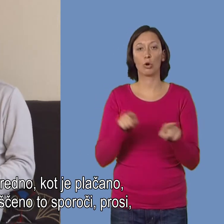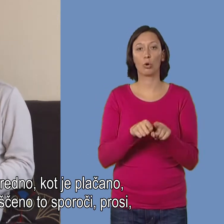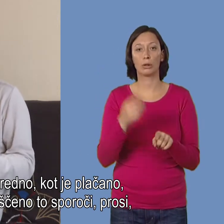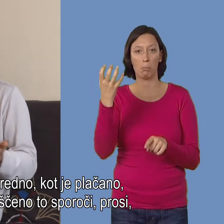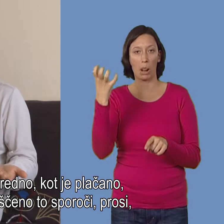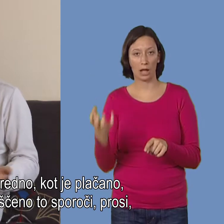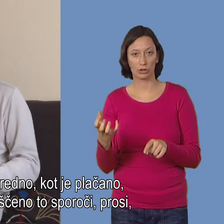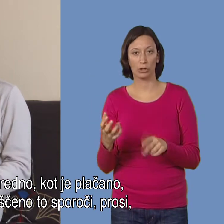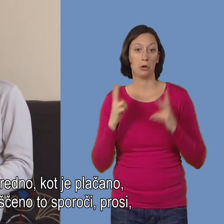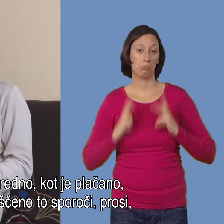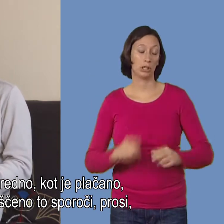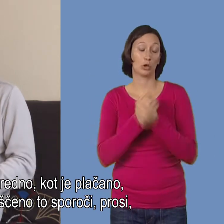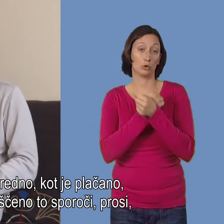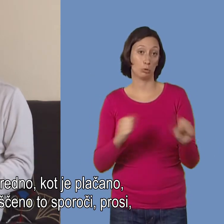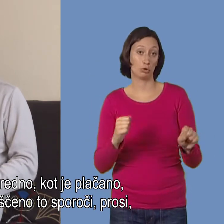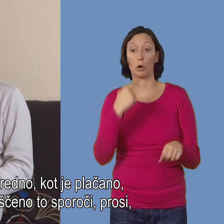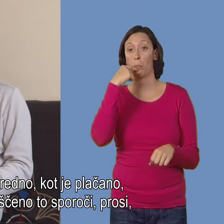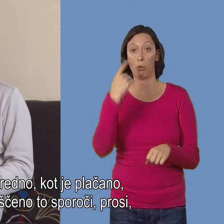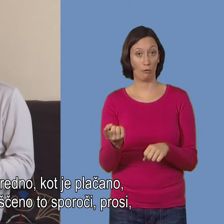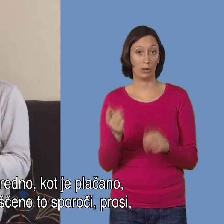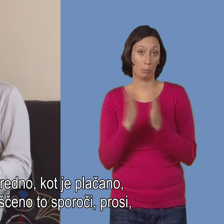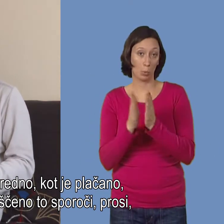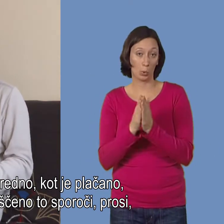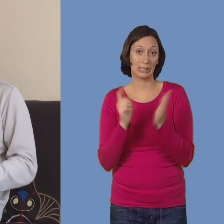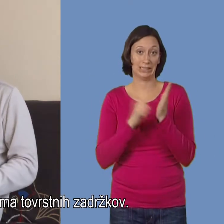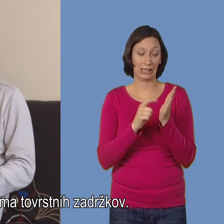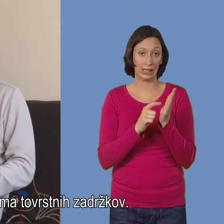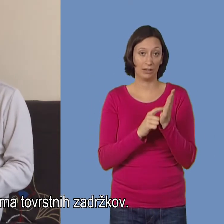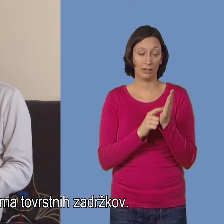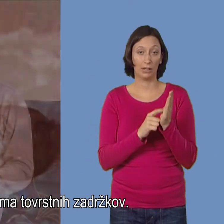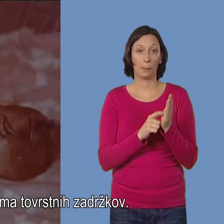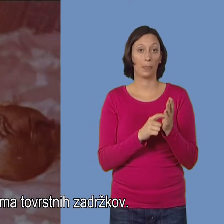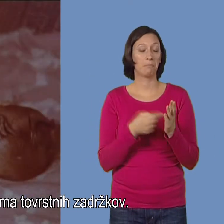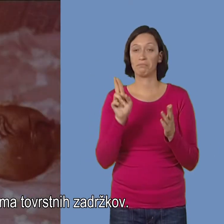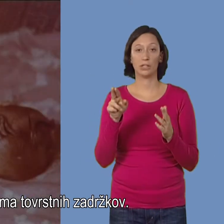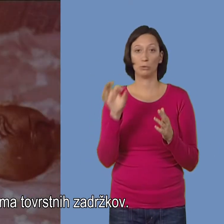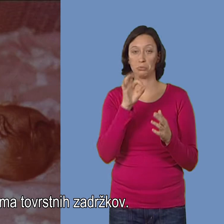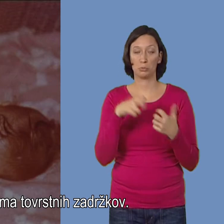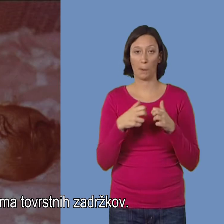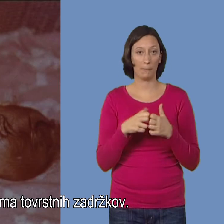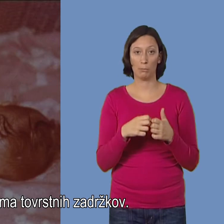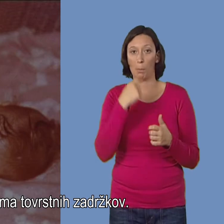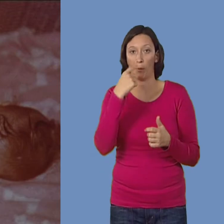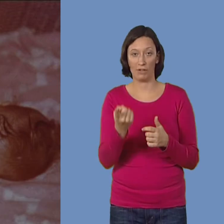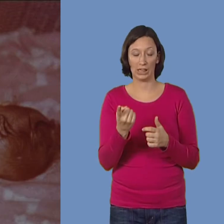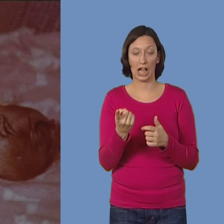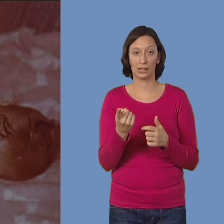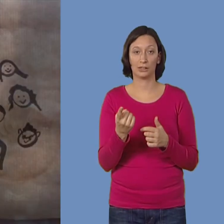je plačan, mirno, sproščeno to sporoči, prosi, zahteva, nima tovrstnih